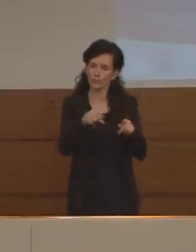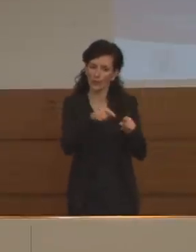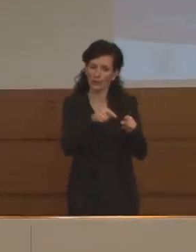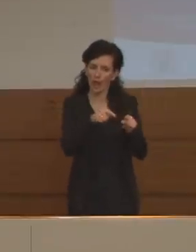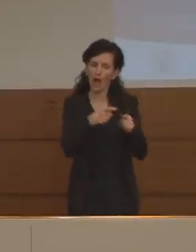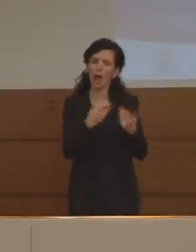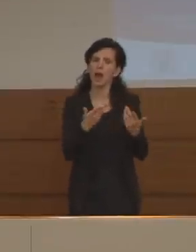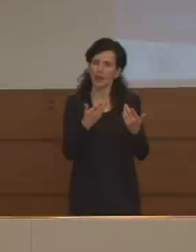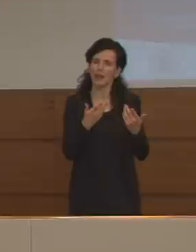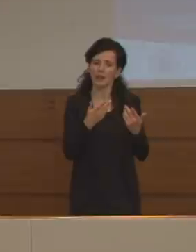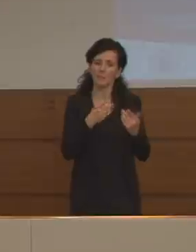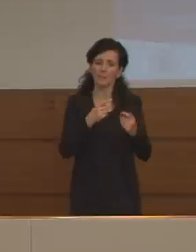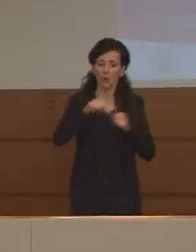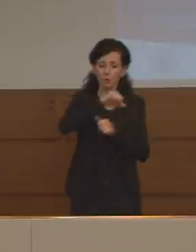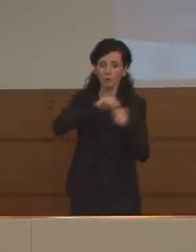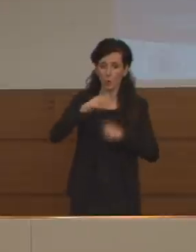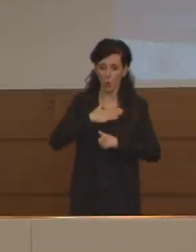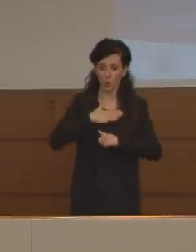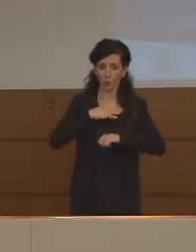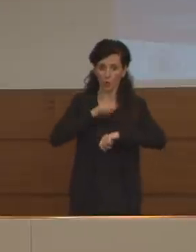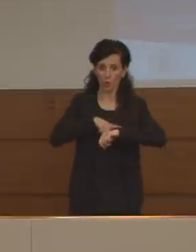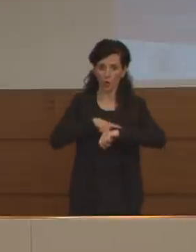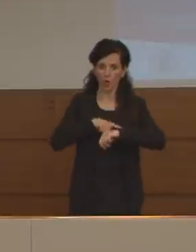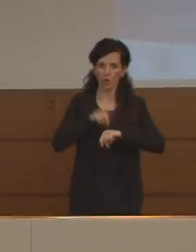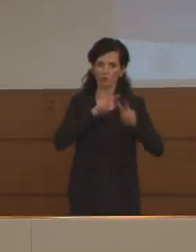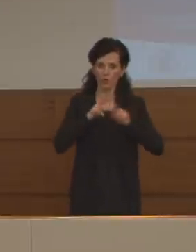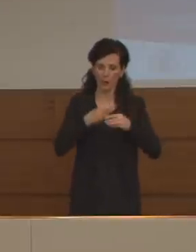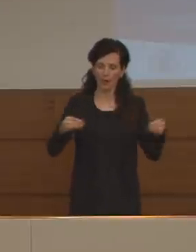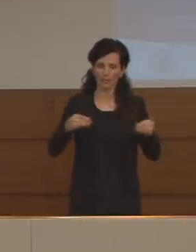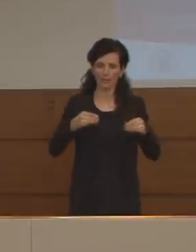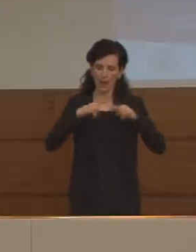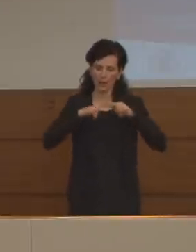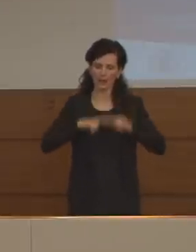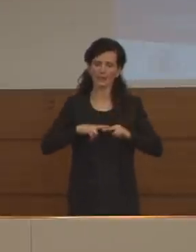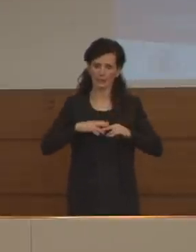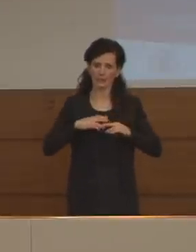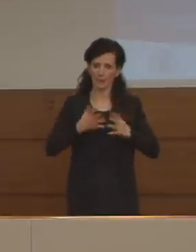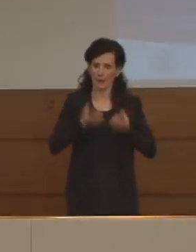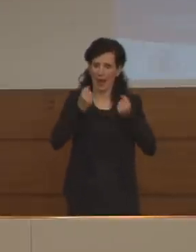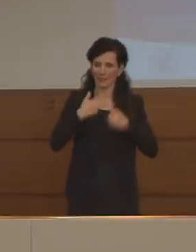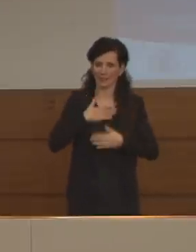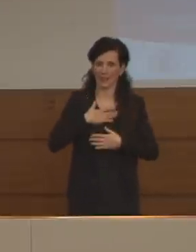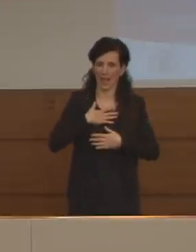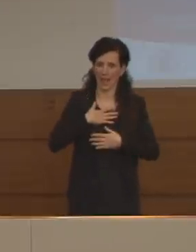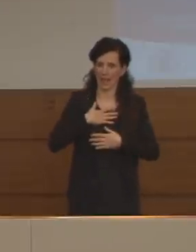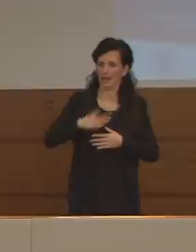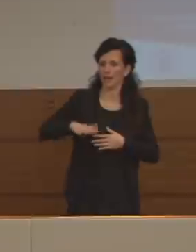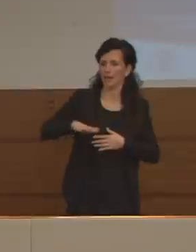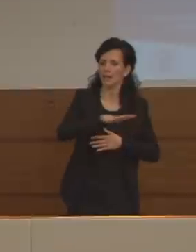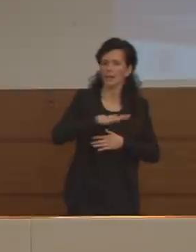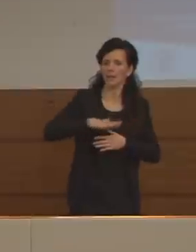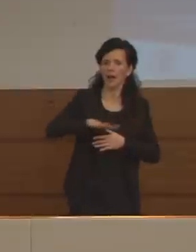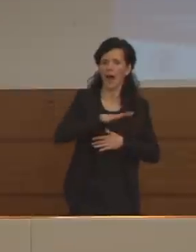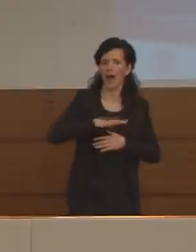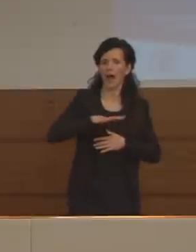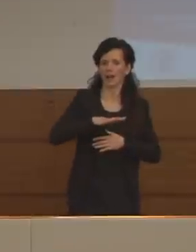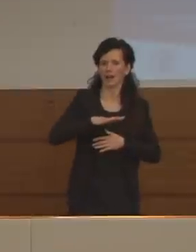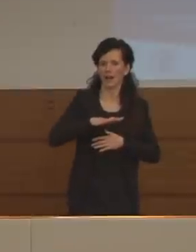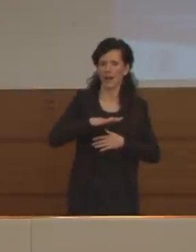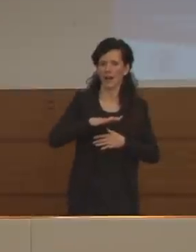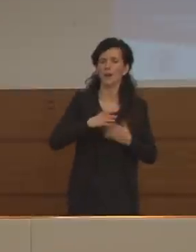per tutto il proprio turno i mezzi di protezione in tutta l'area che quel cosiddetta